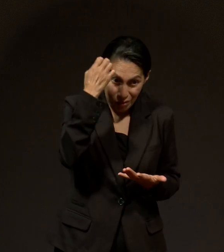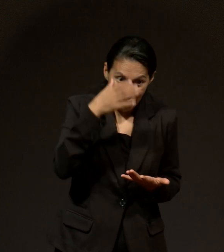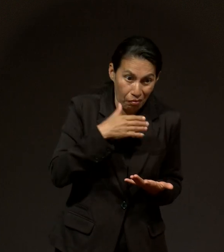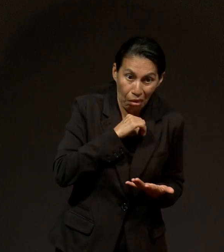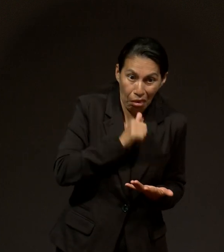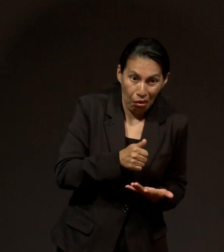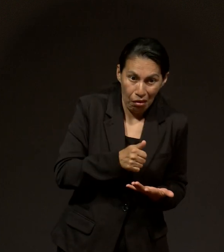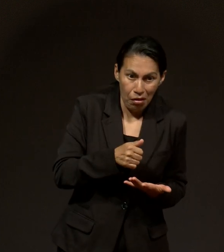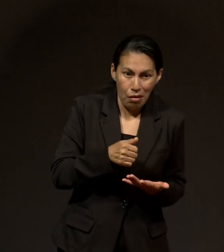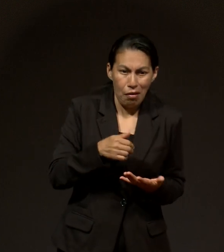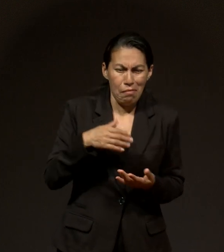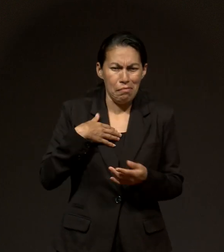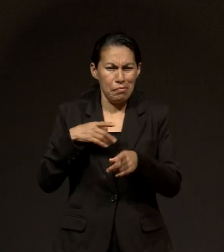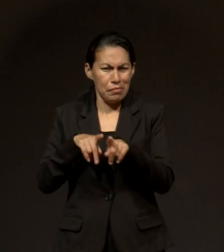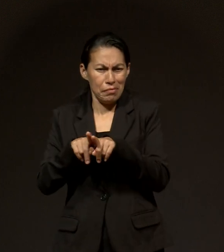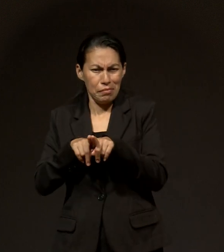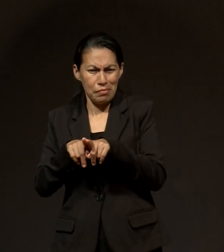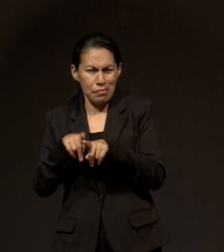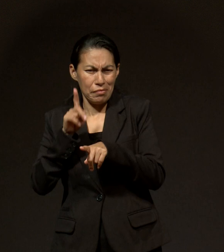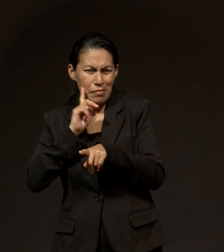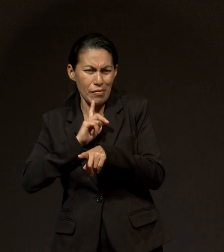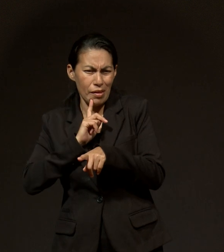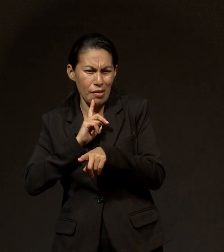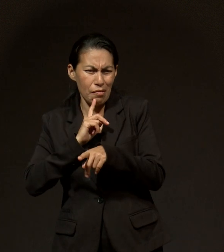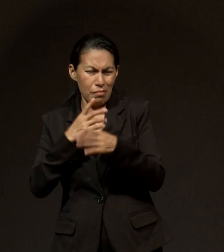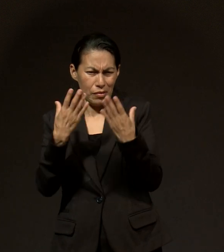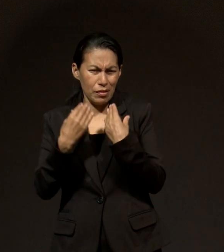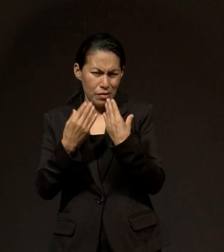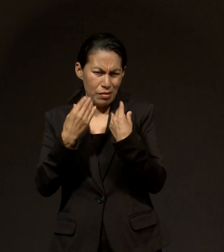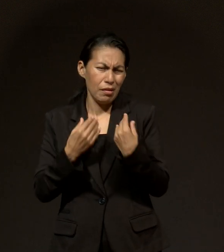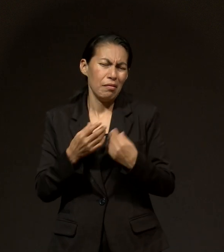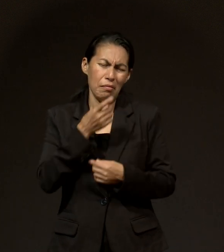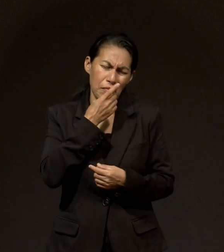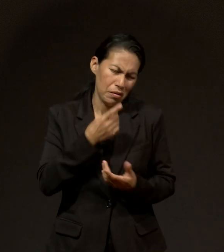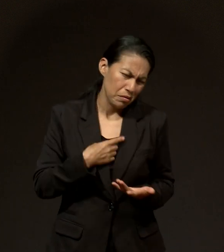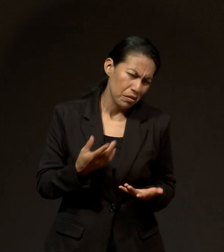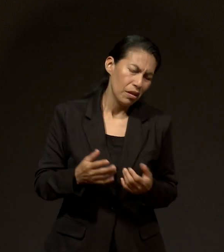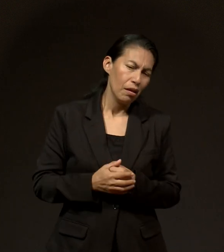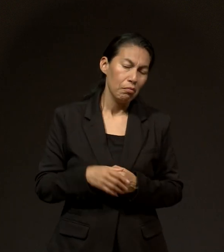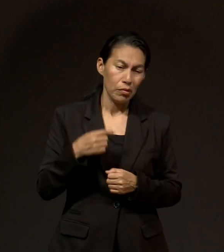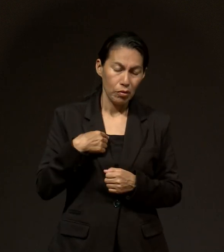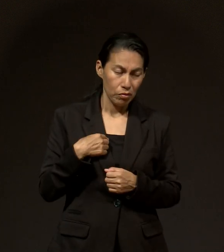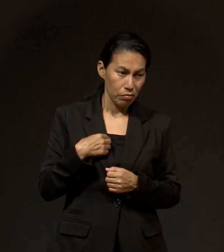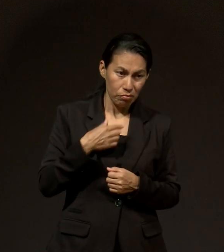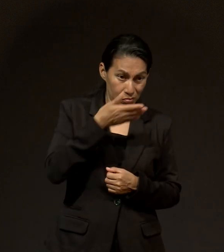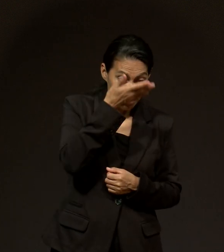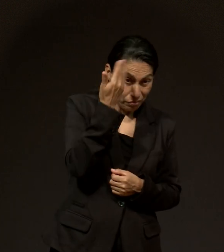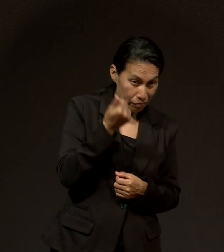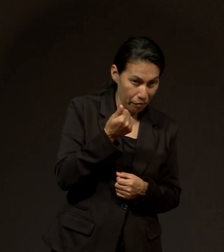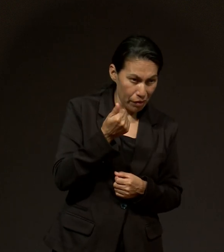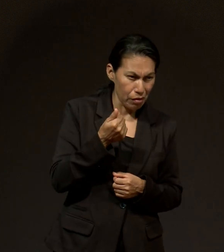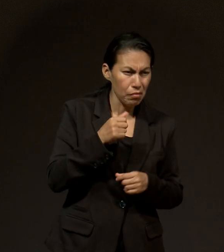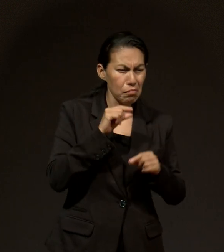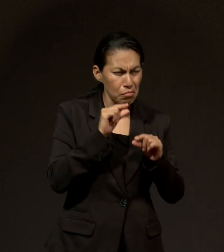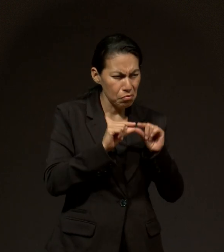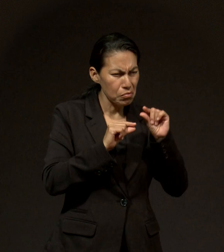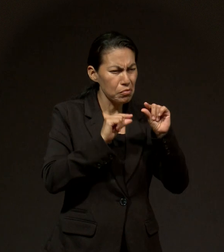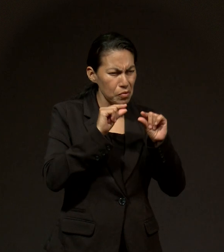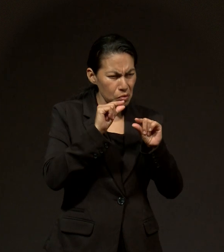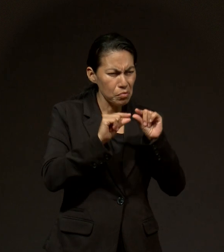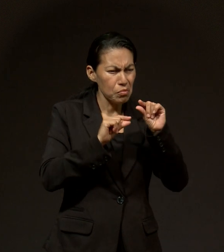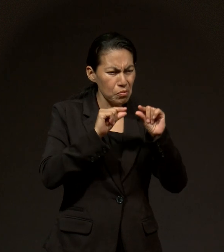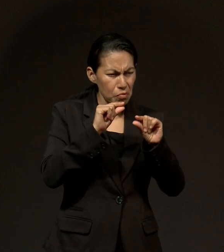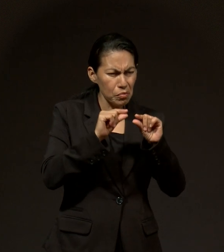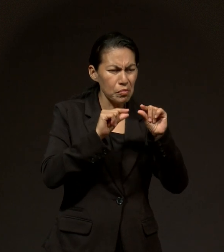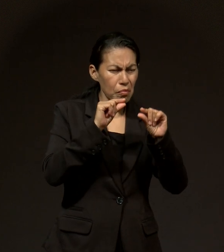pues, sabía de lo que me contaba mi hermana. Nadie afuera, no tenía ninguna idea de que era enfermería. Y, pues, sí, aprendí un